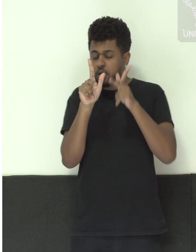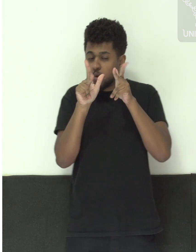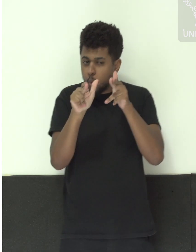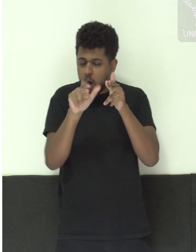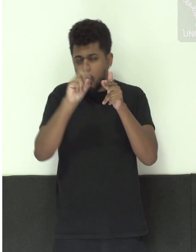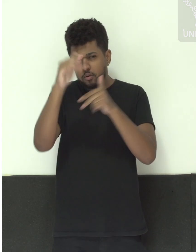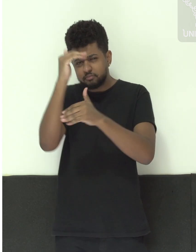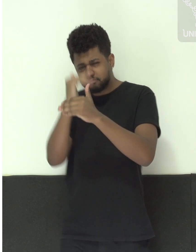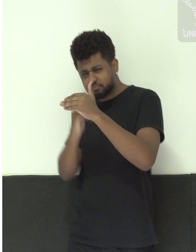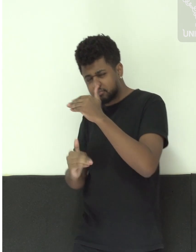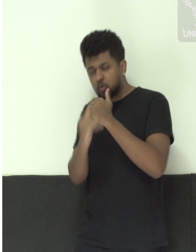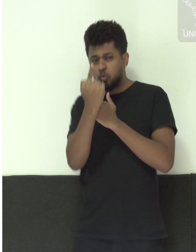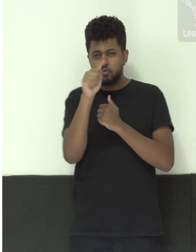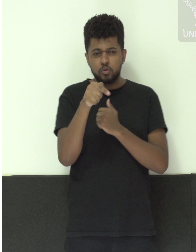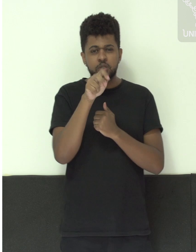inferior a